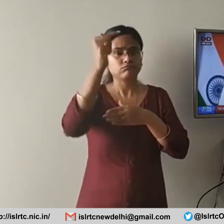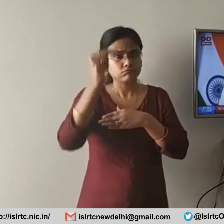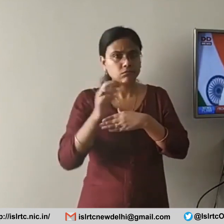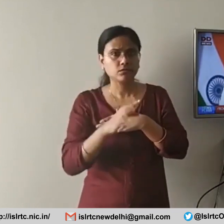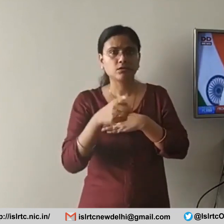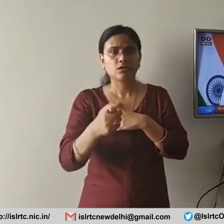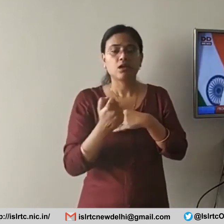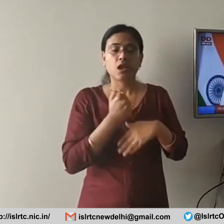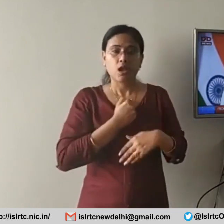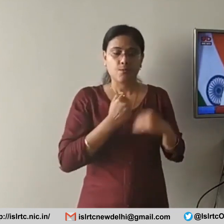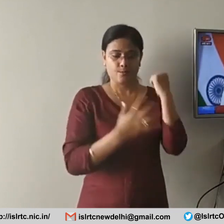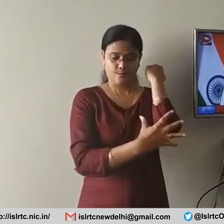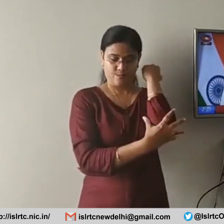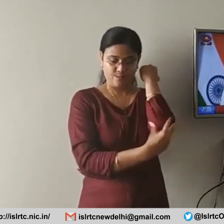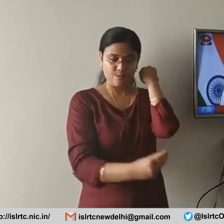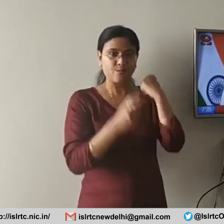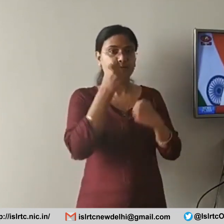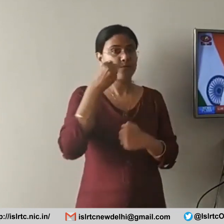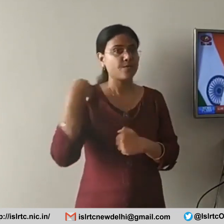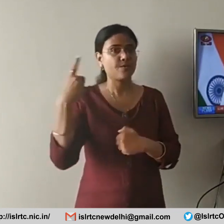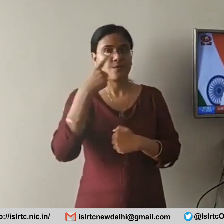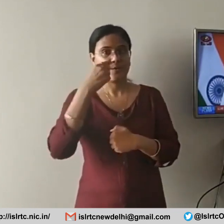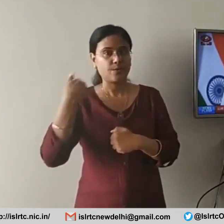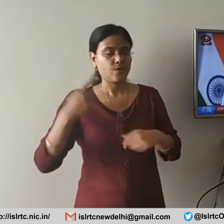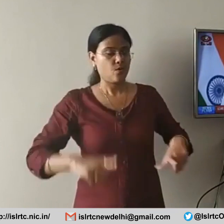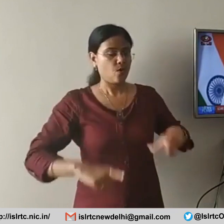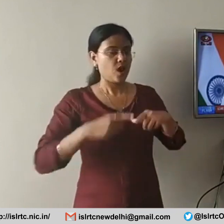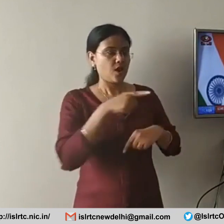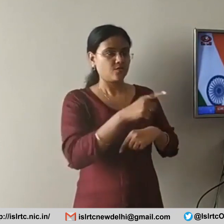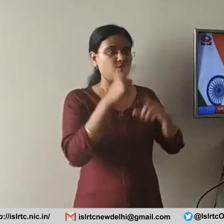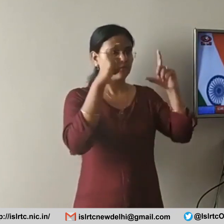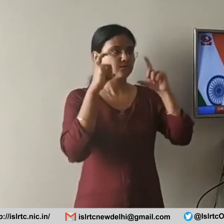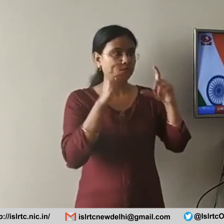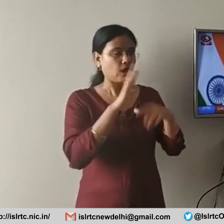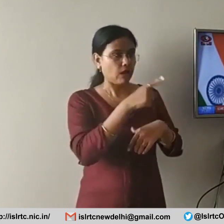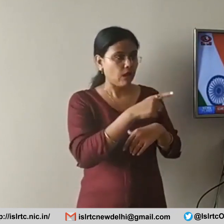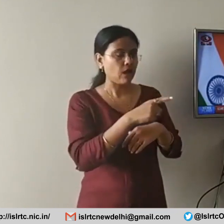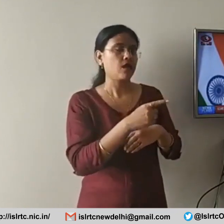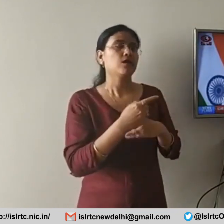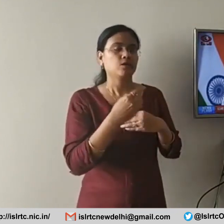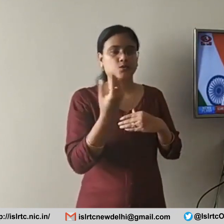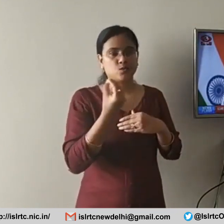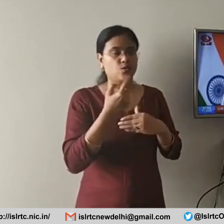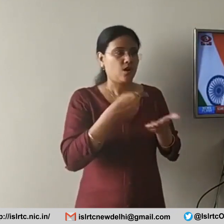हमारे गरीब भाई बहनों की आजीविका को ध्यान में रखते हुए किया गया है।